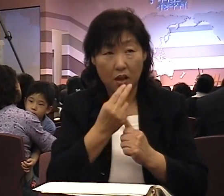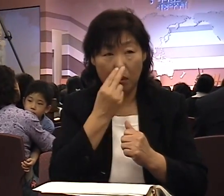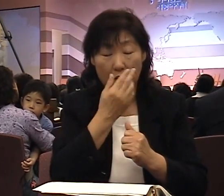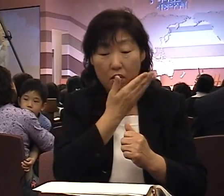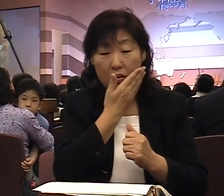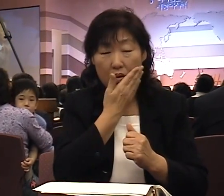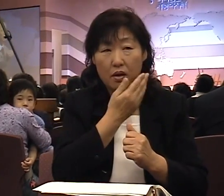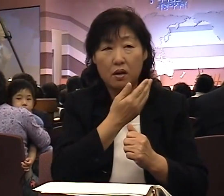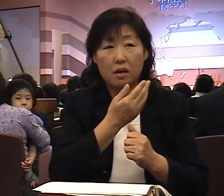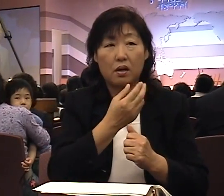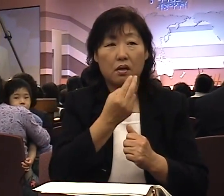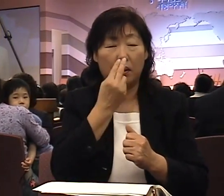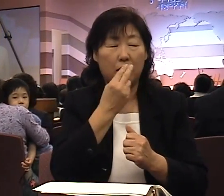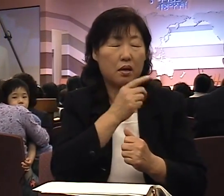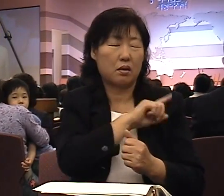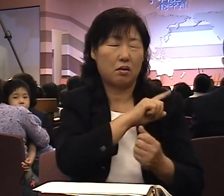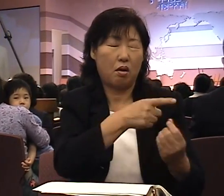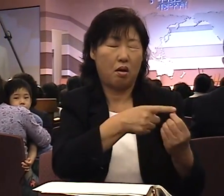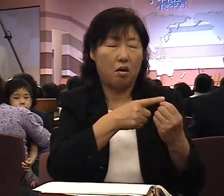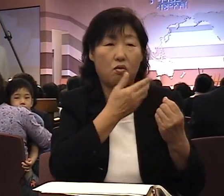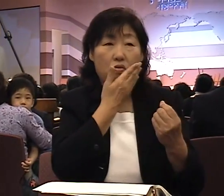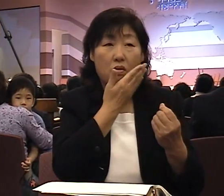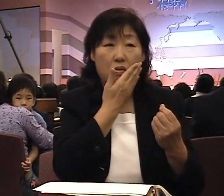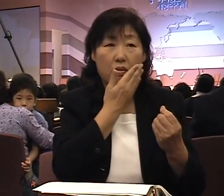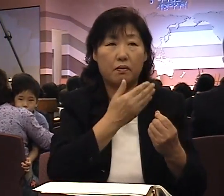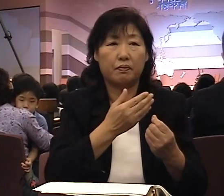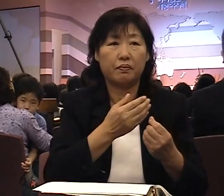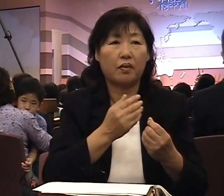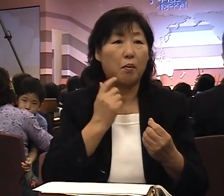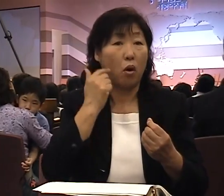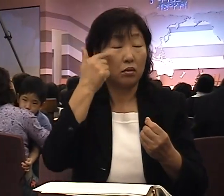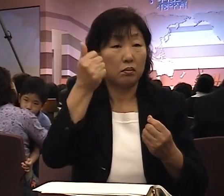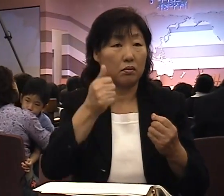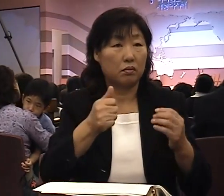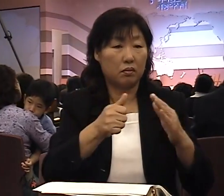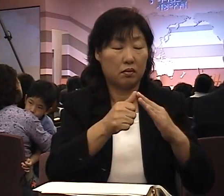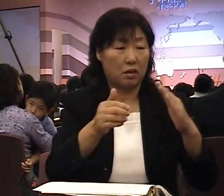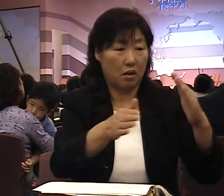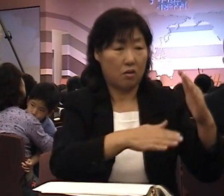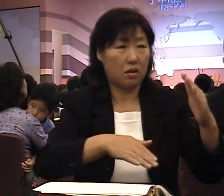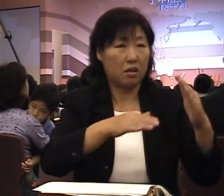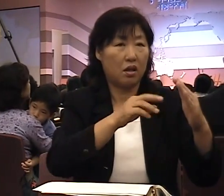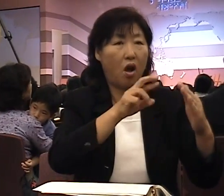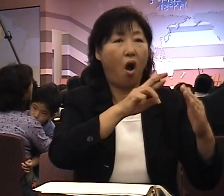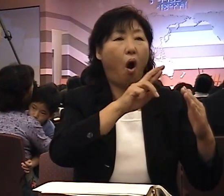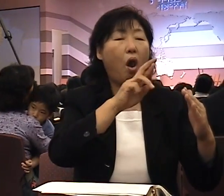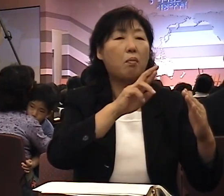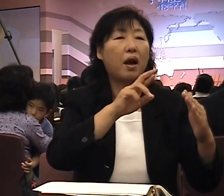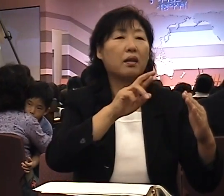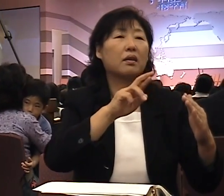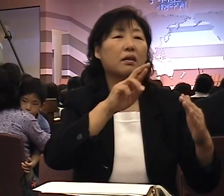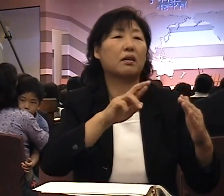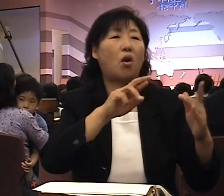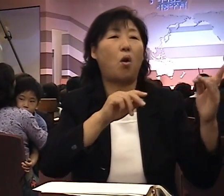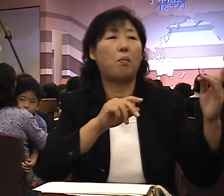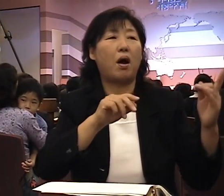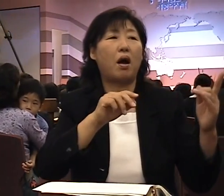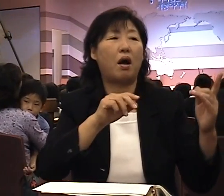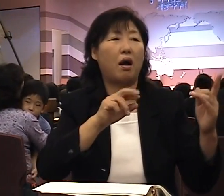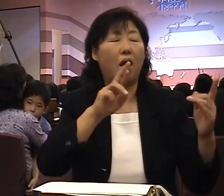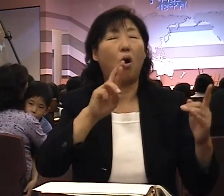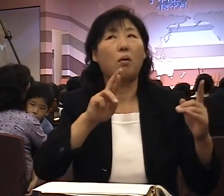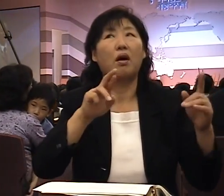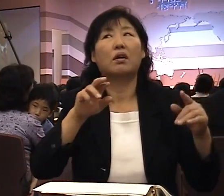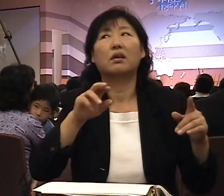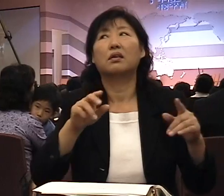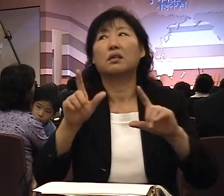생명이 가장 귀하다. 우리 교육자들 가운데서도 얼바인에 사시는 분들이 몇